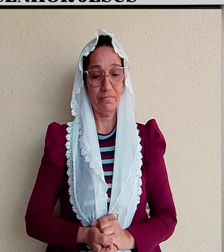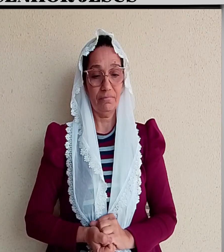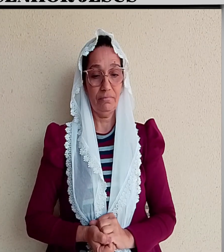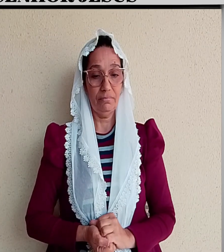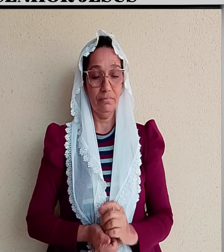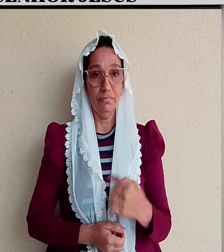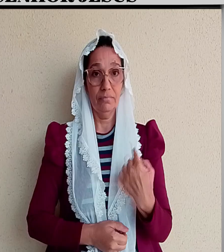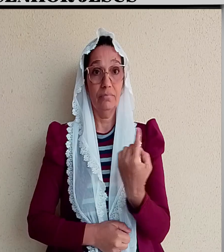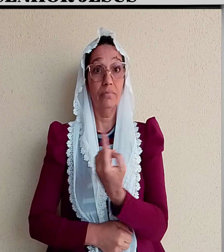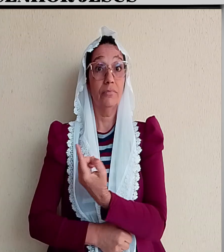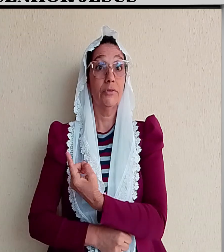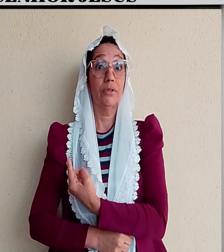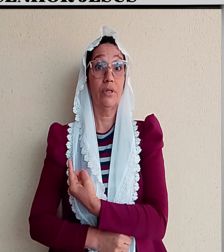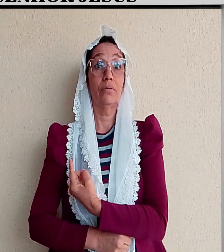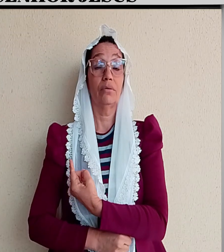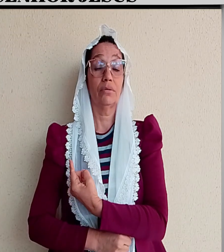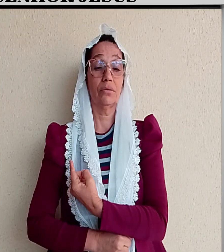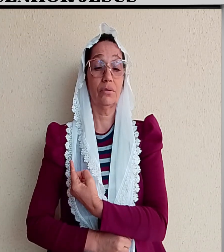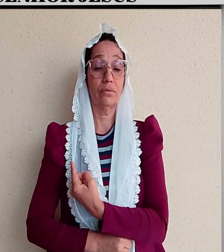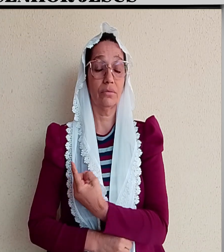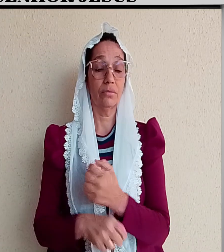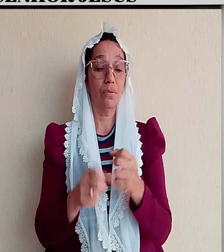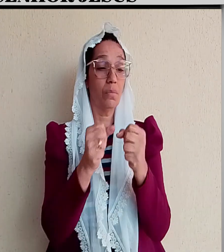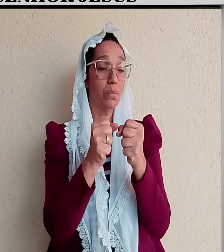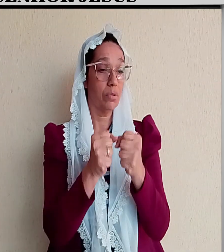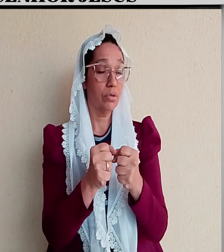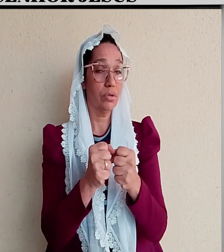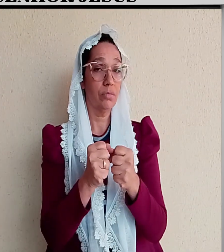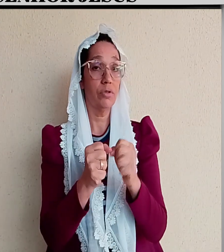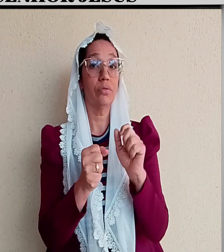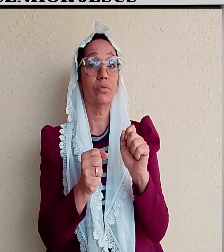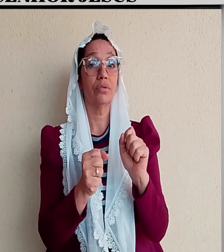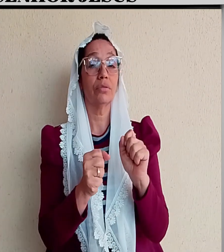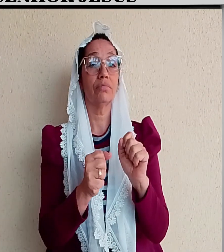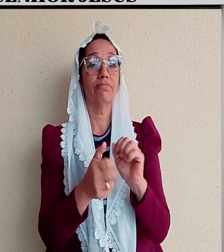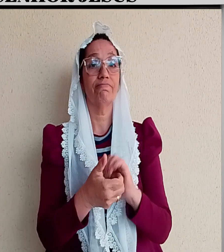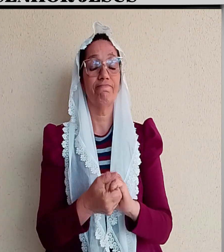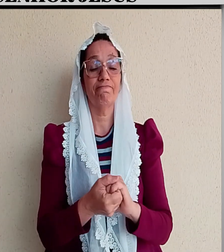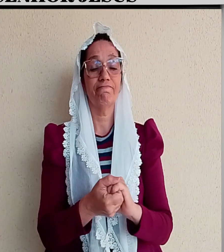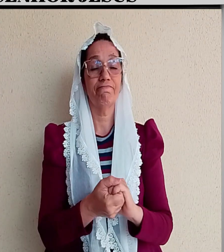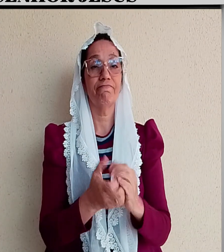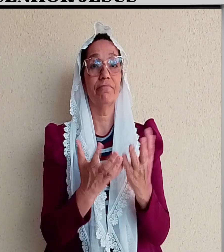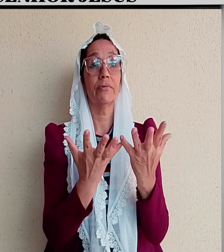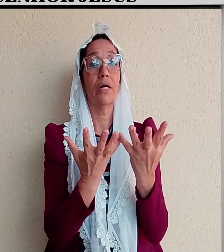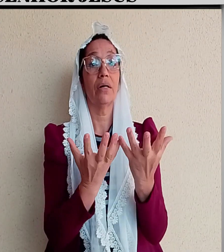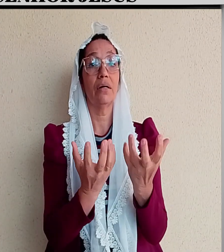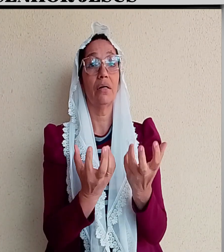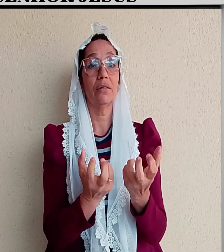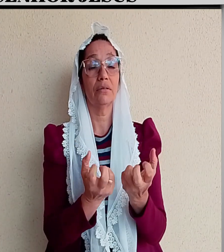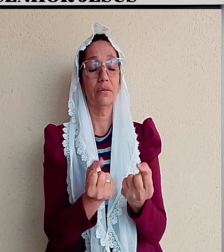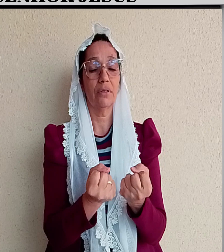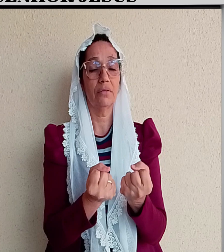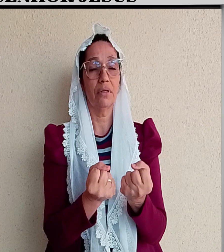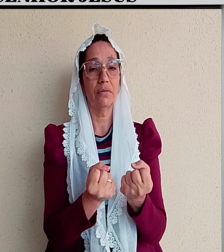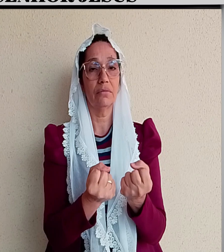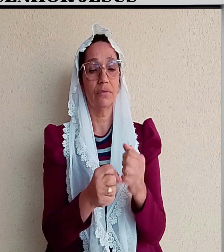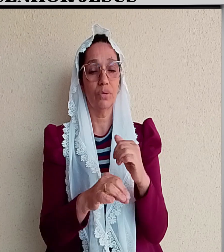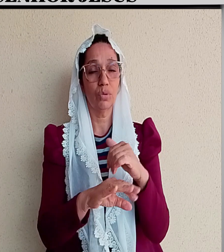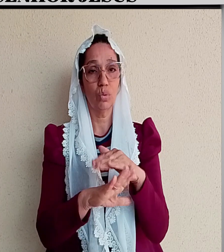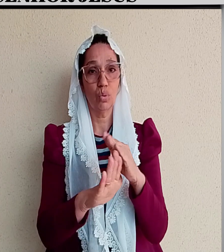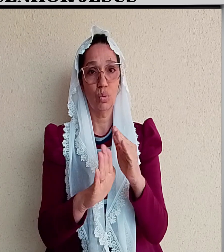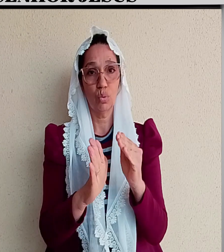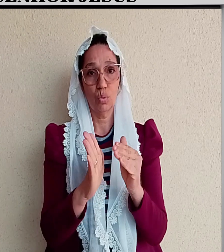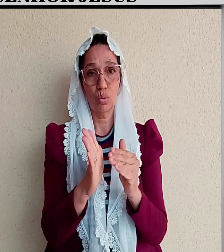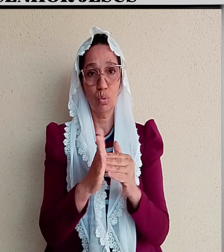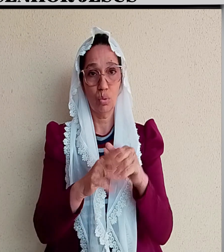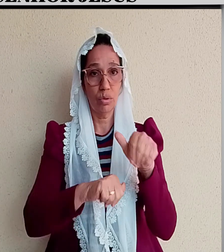e mulheres venhamos atrapalhar o que o Senhor requer de nós. Aleluia, para que possa reinar na nossa vida a